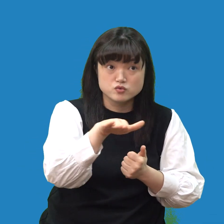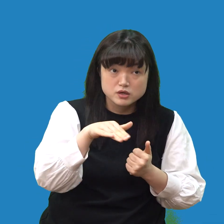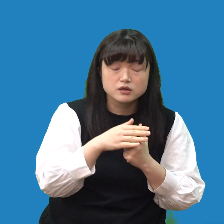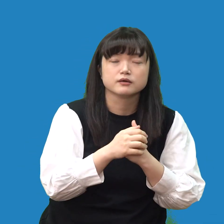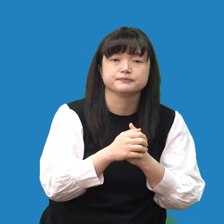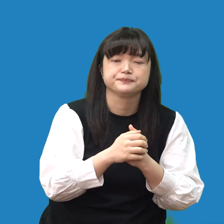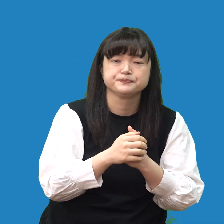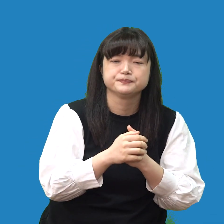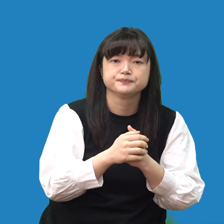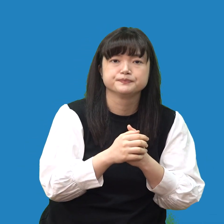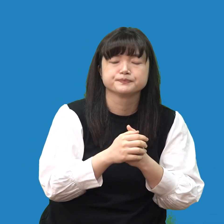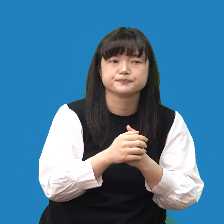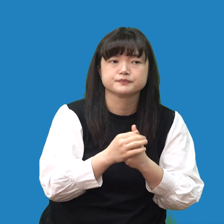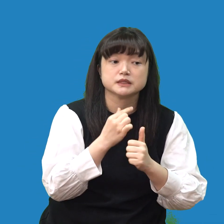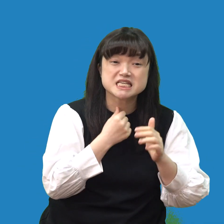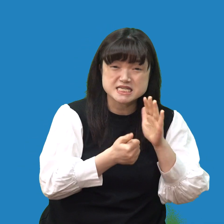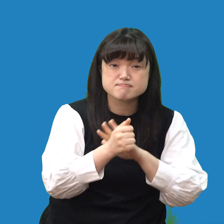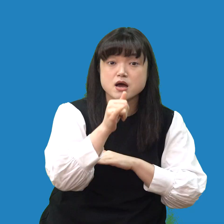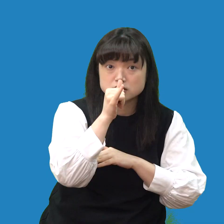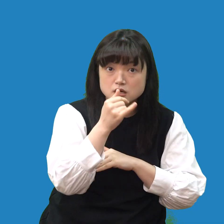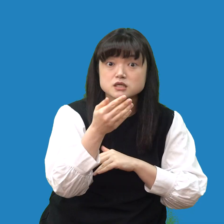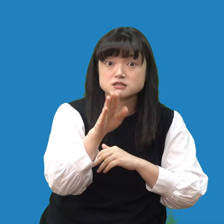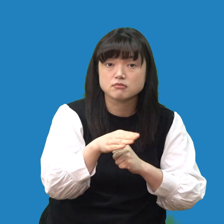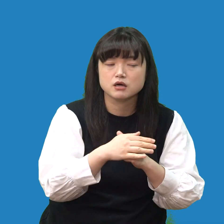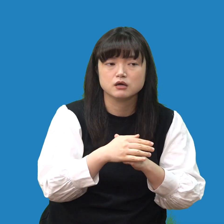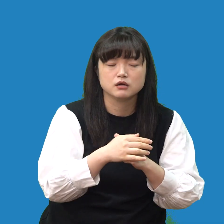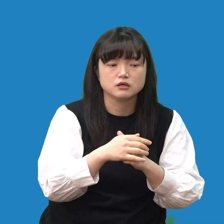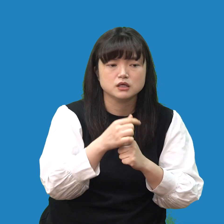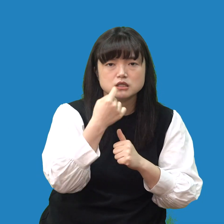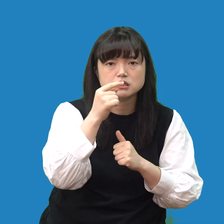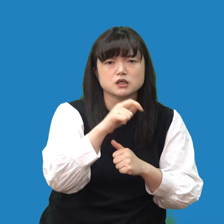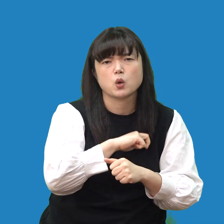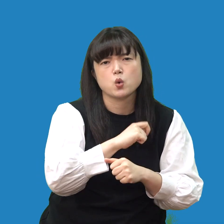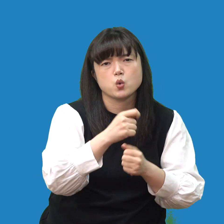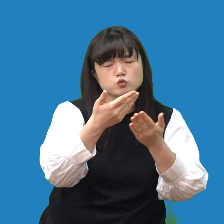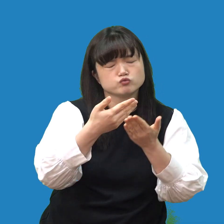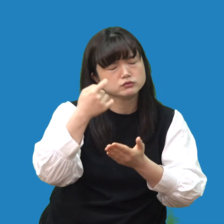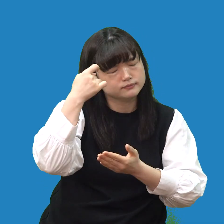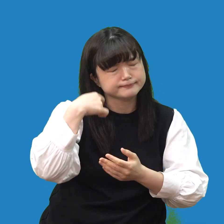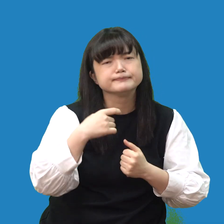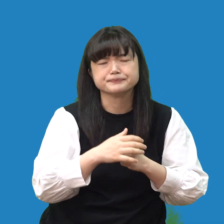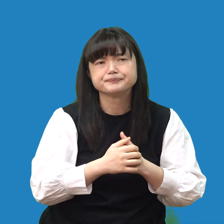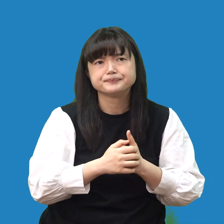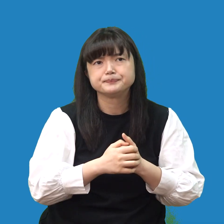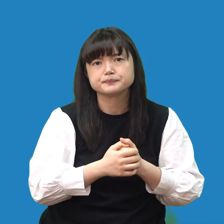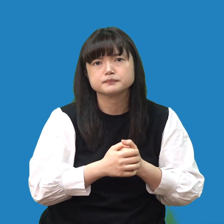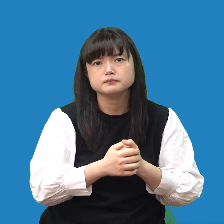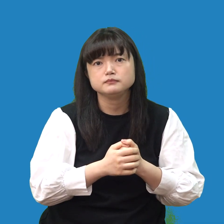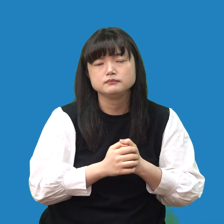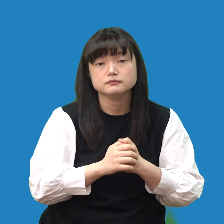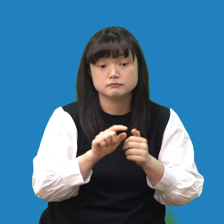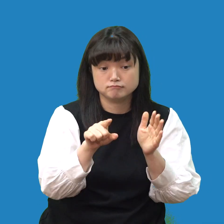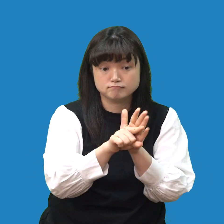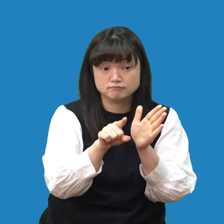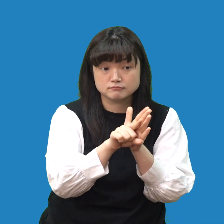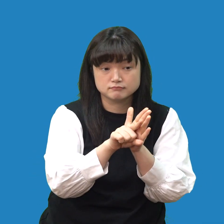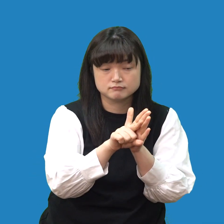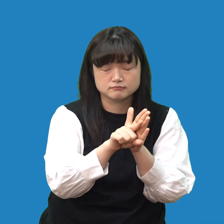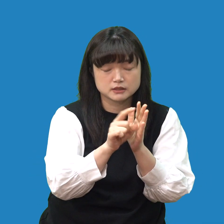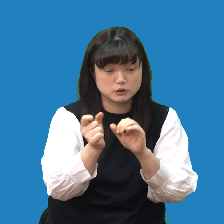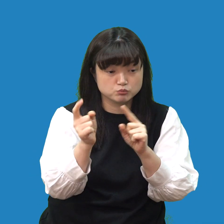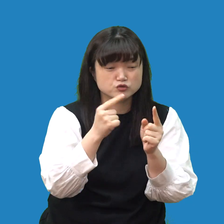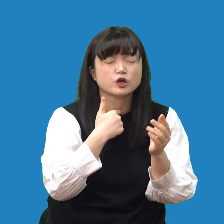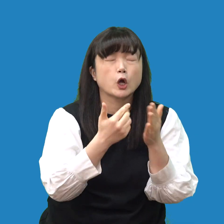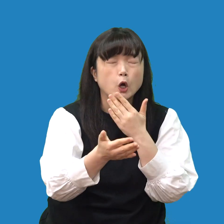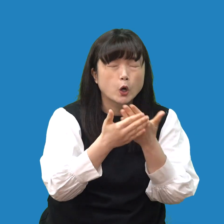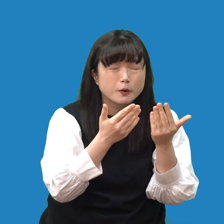우리들에게 참 희망도 주지만 또 경고를 동시에 줍니다. 이 신앙의 부흥을 경험했던